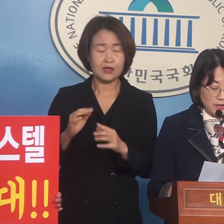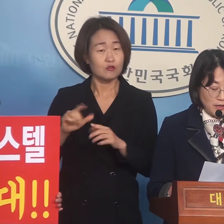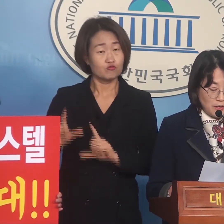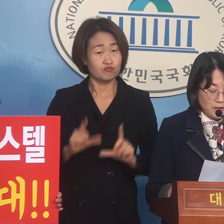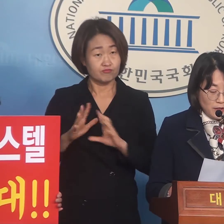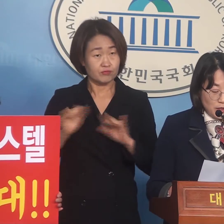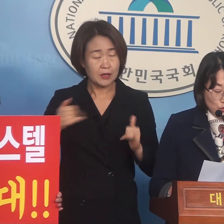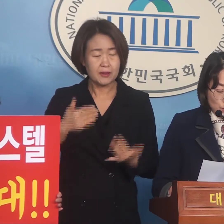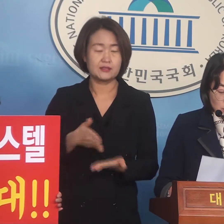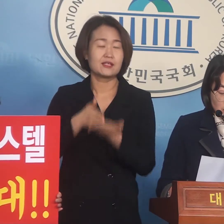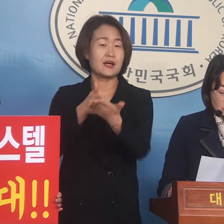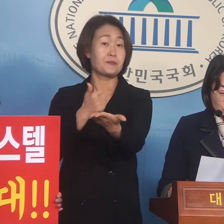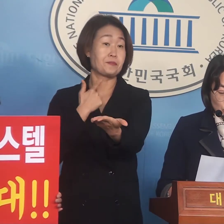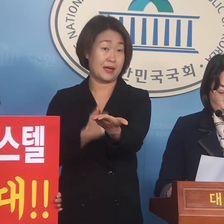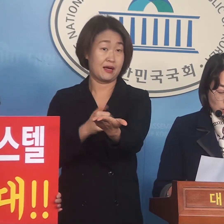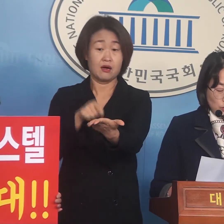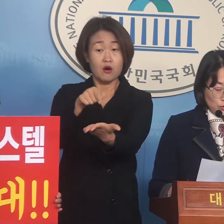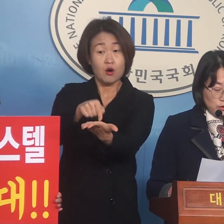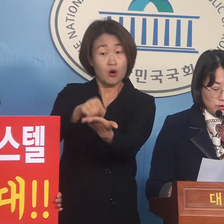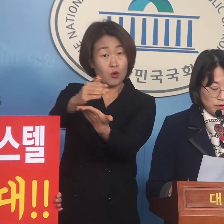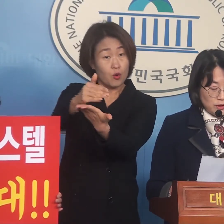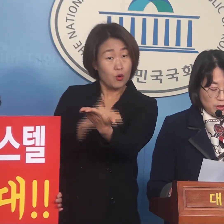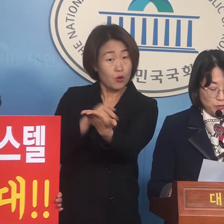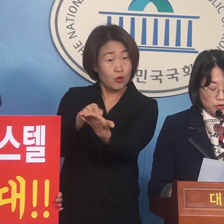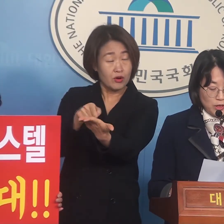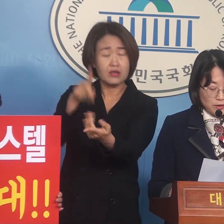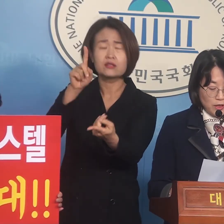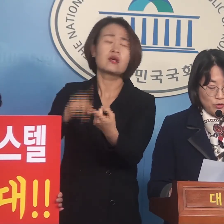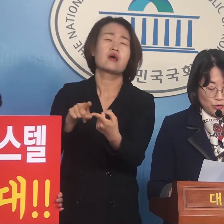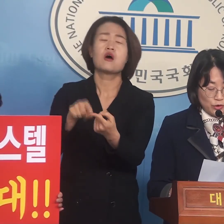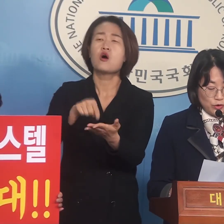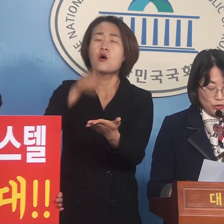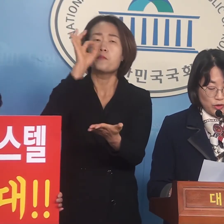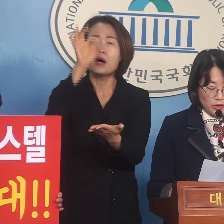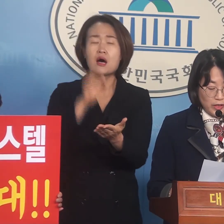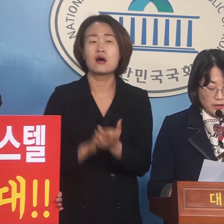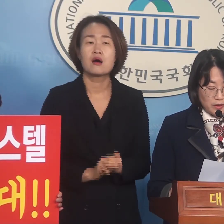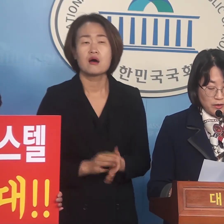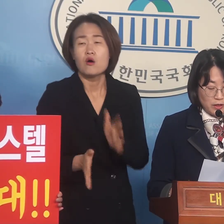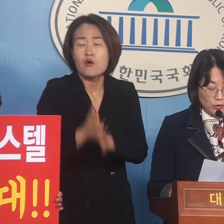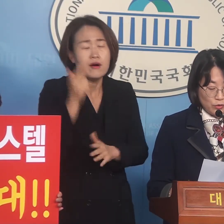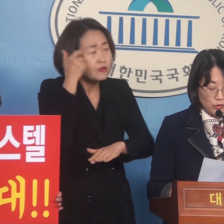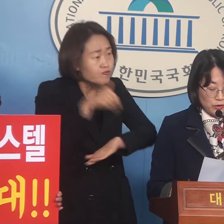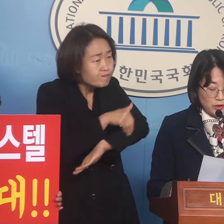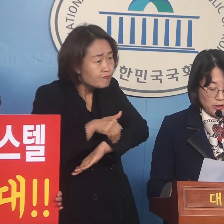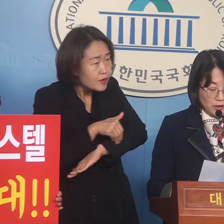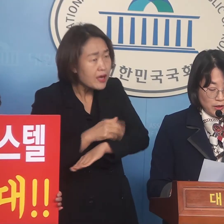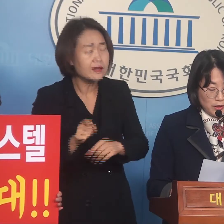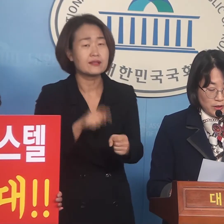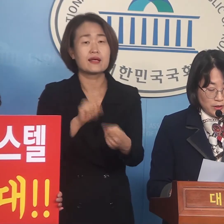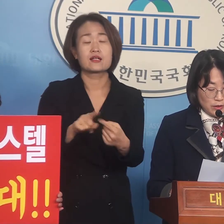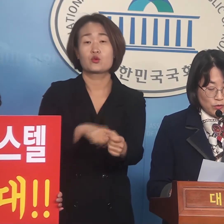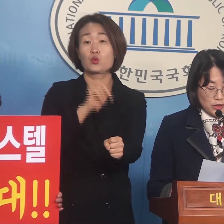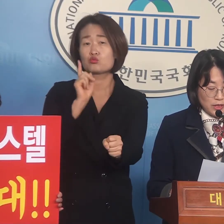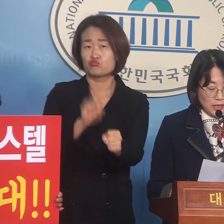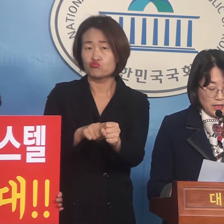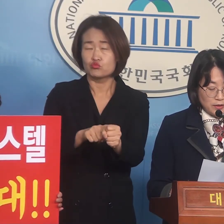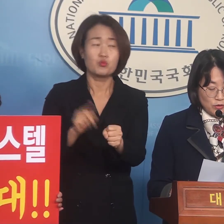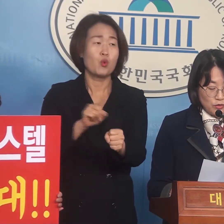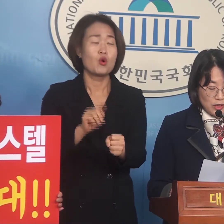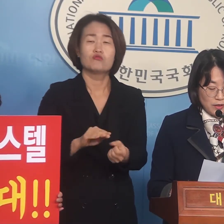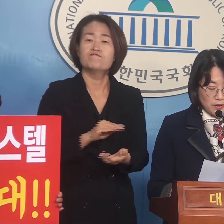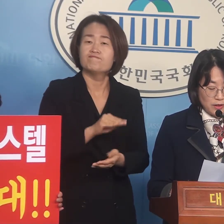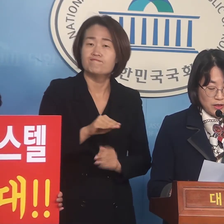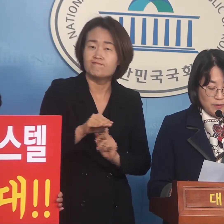접수했습니다. 주민제안의 주요 내용은 이 부지의 세율, 도시계획시설의 용도를